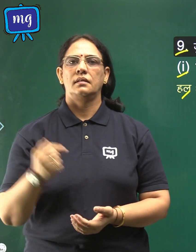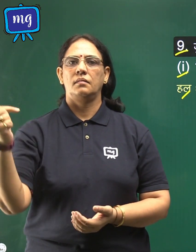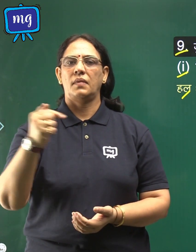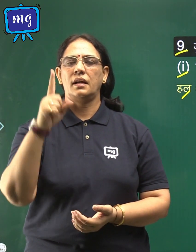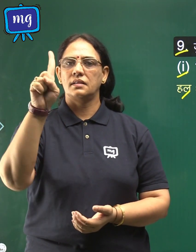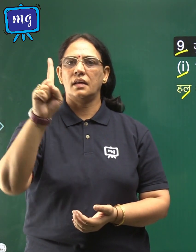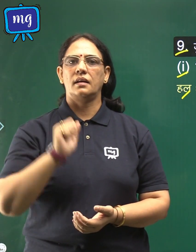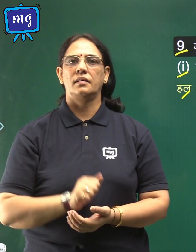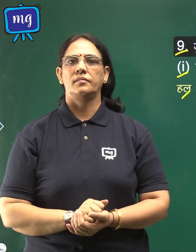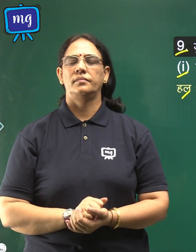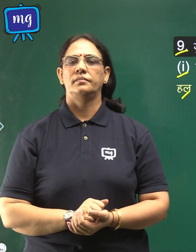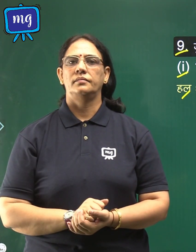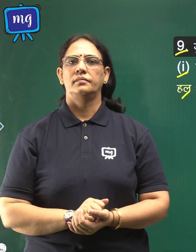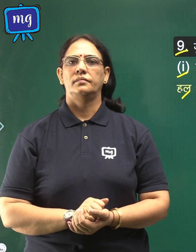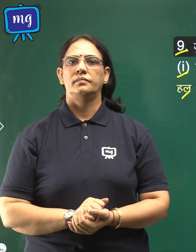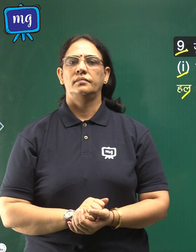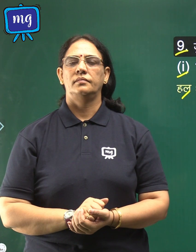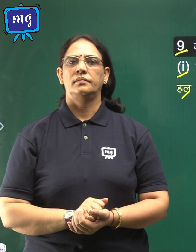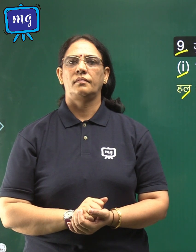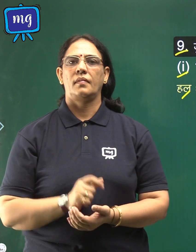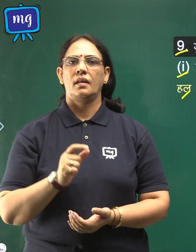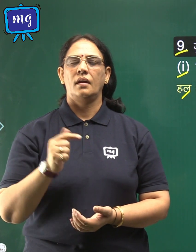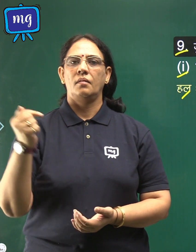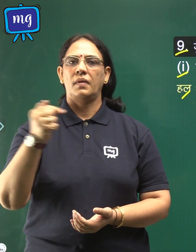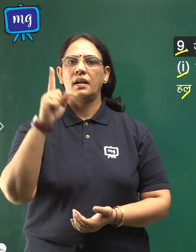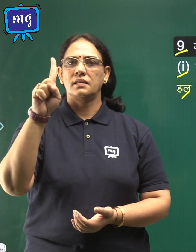माइनस 1, माइनस 1 कॉमन लेंगे